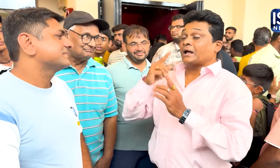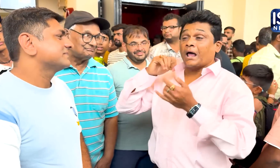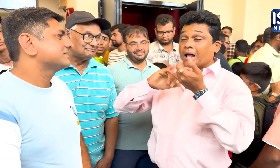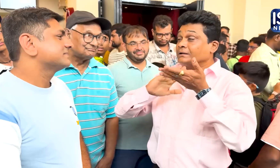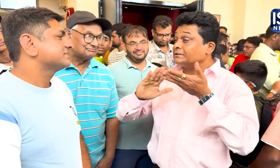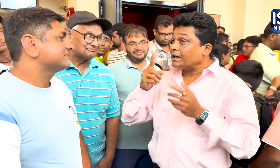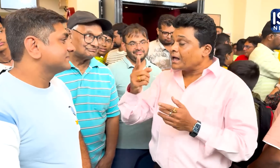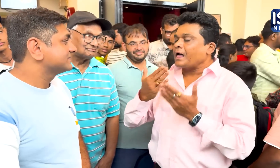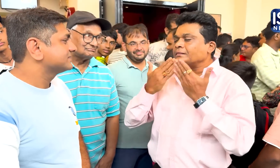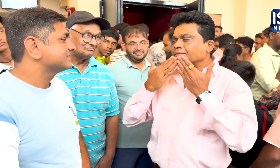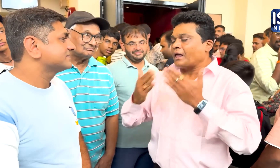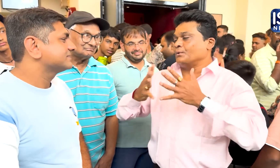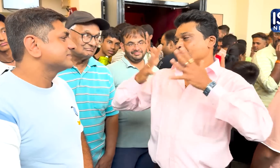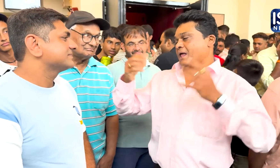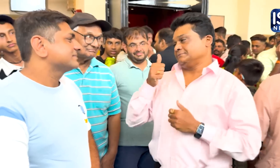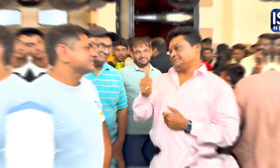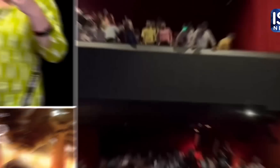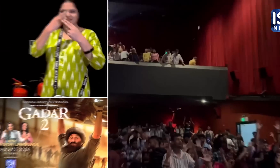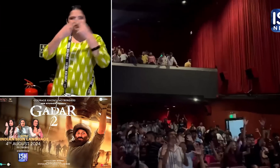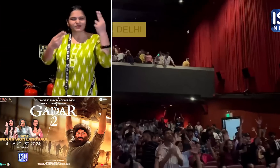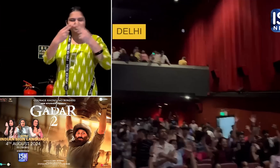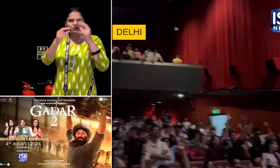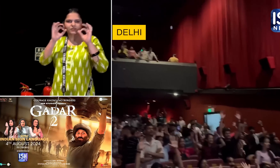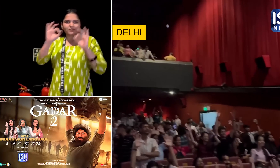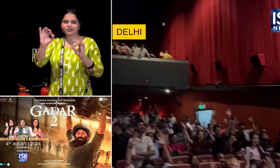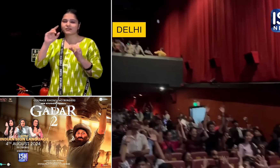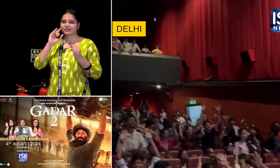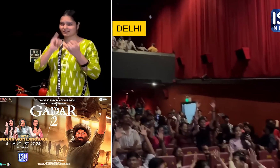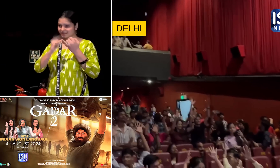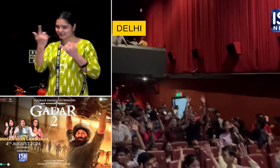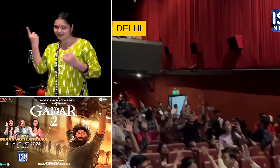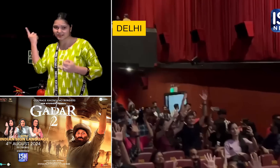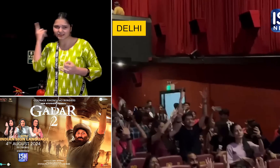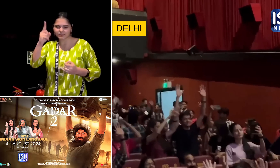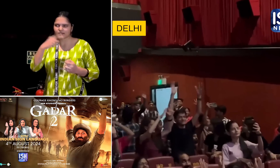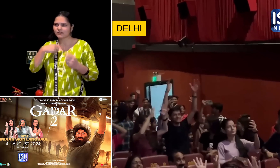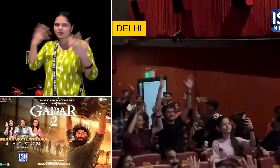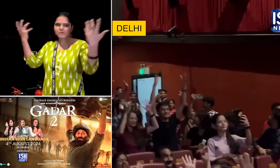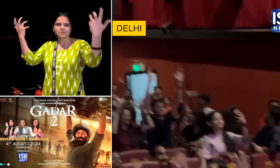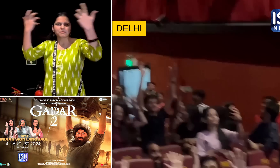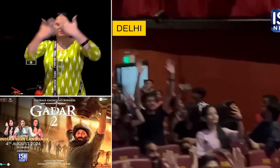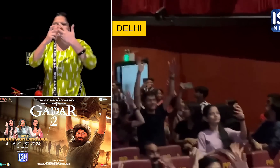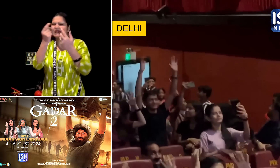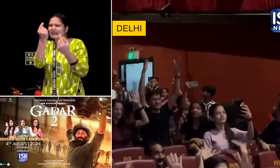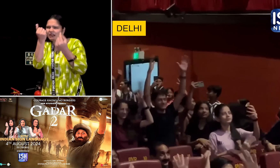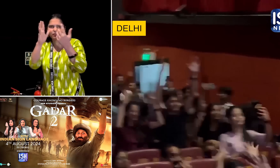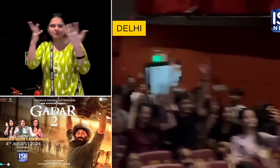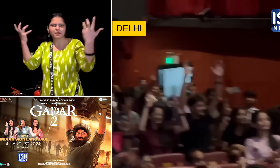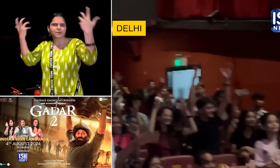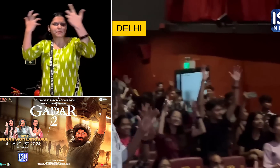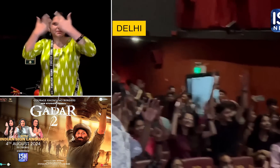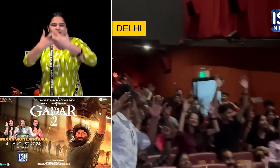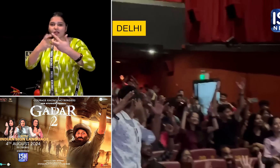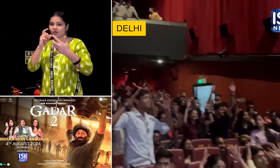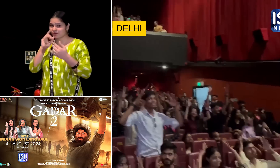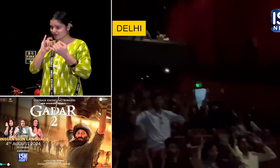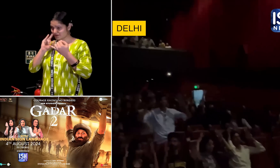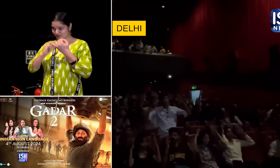प्लीज़। थैंक यू आईएसएच टीम। स्टोरी तो अमेजिंग थी। आईएसएल इंटरप्रिटेशन उसके साथ परफेक्ट सिंक में